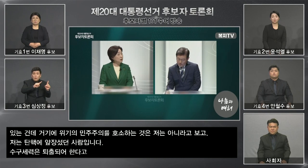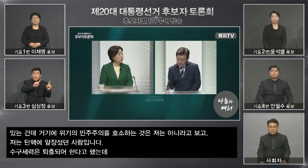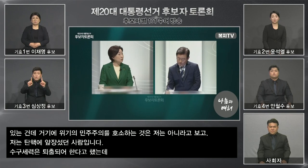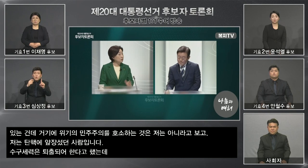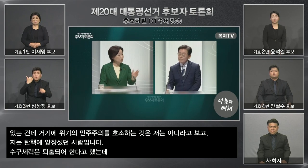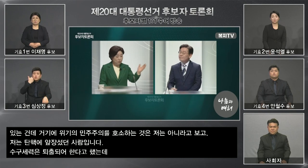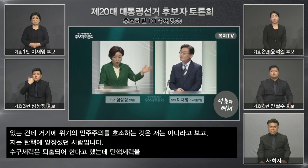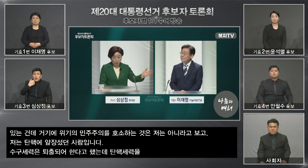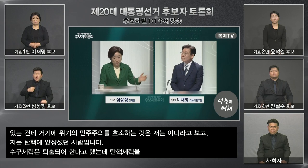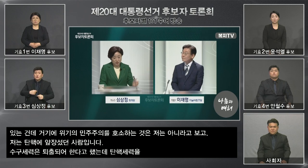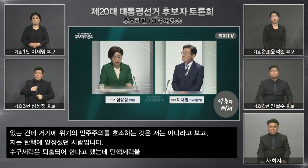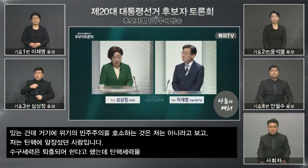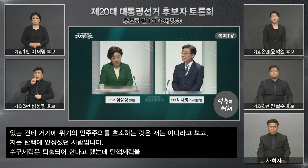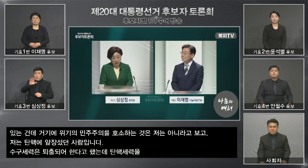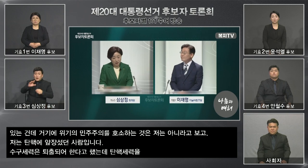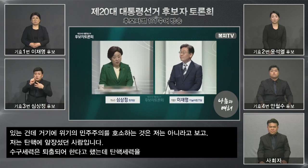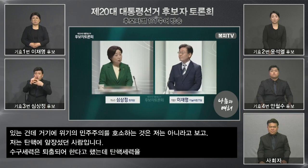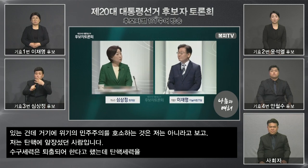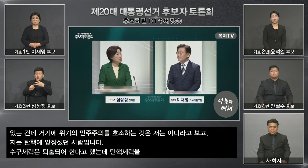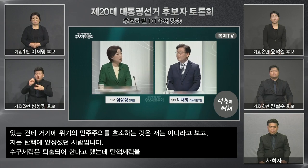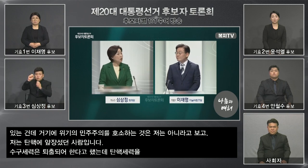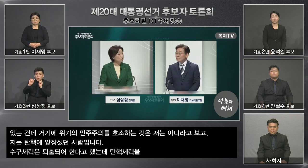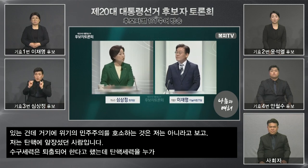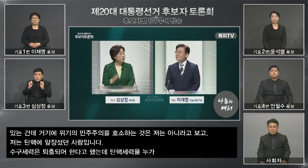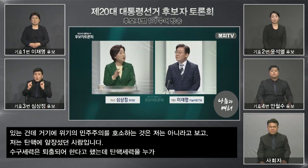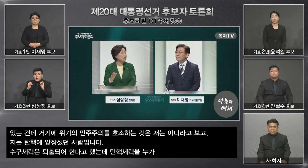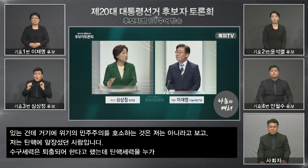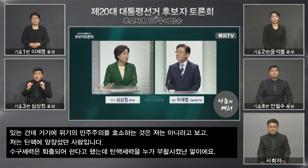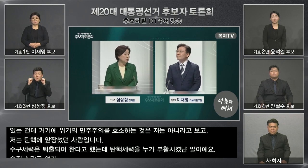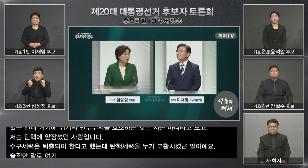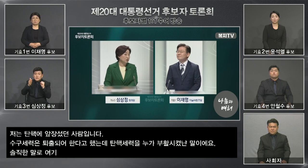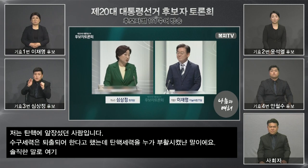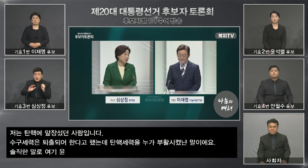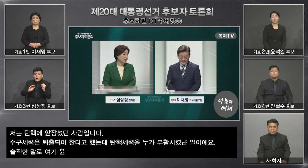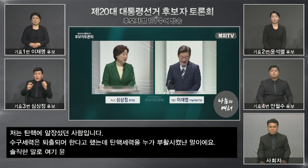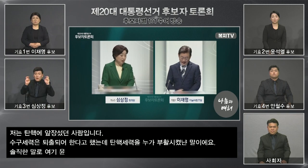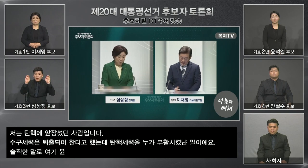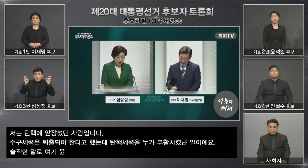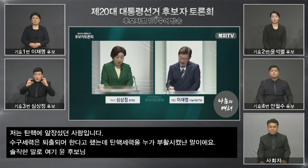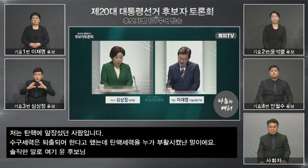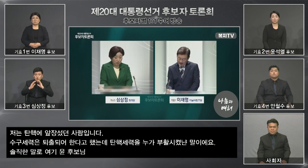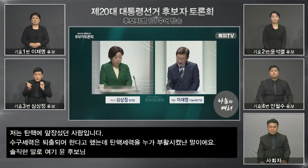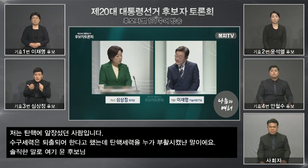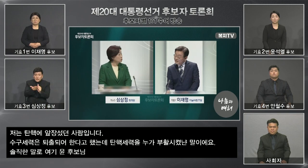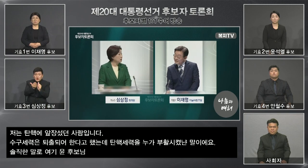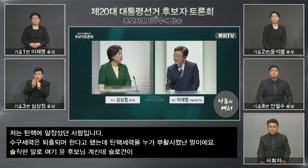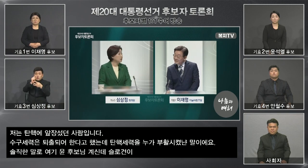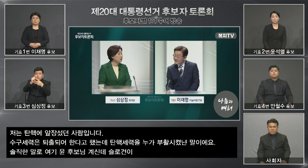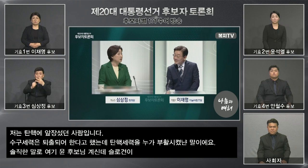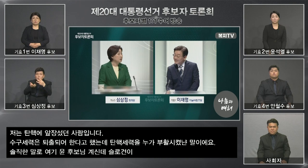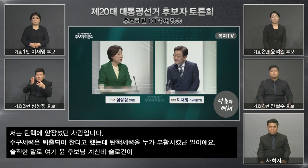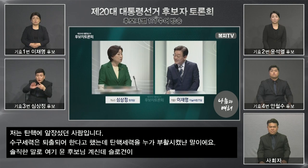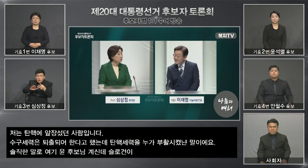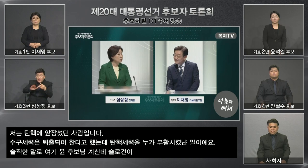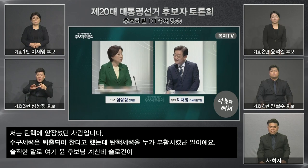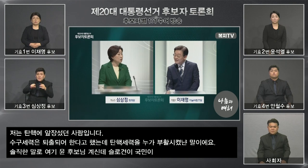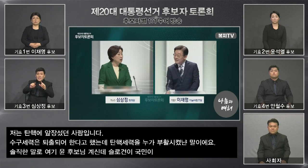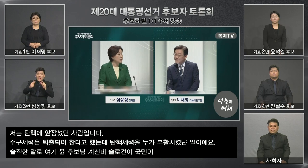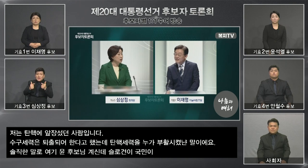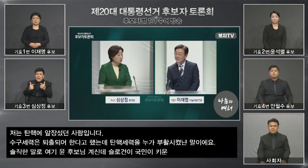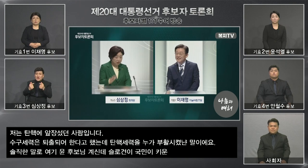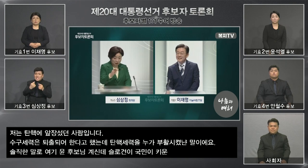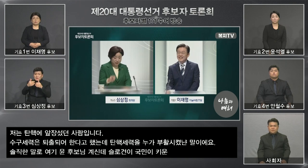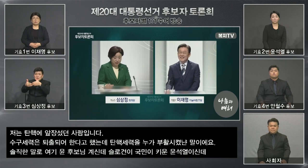솔직한 말로 여기 우리 윤 후보님 계신데 슬로건이 국민이 키운 윤석열이신데 제가 보기에는 민주당이 키운